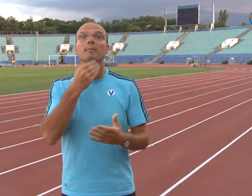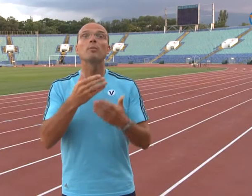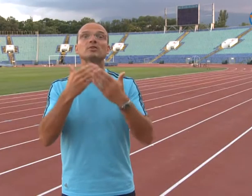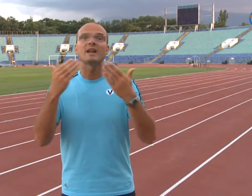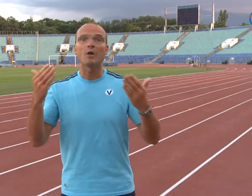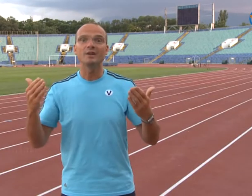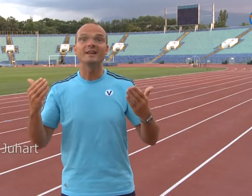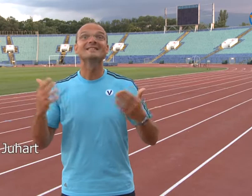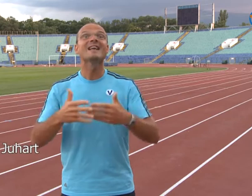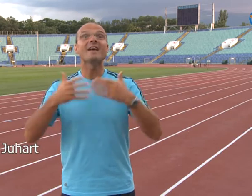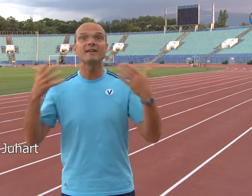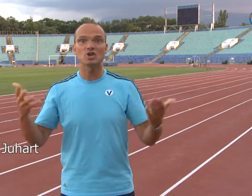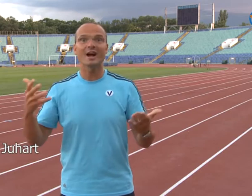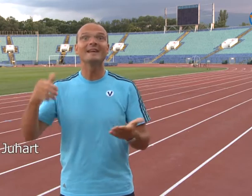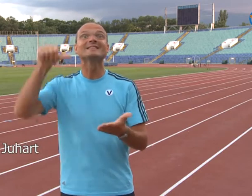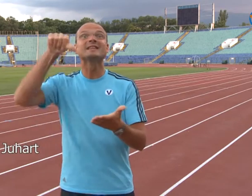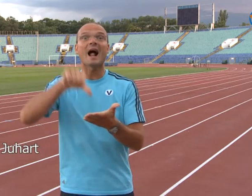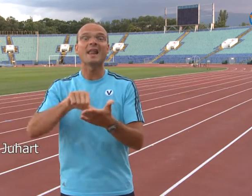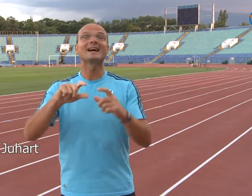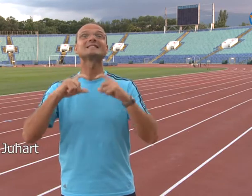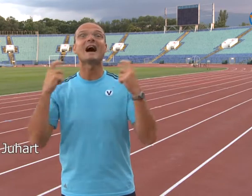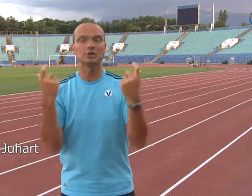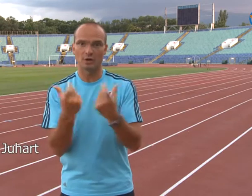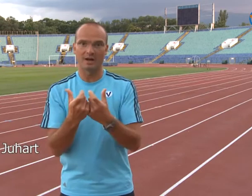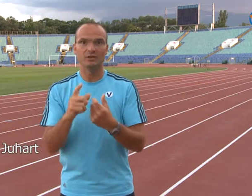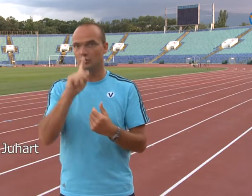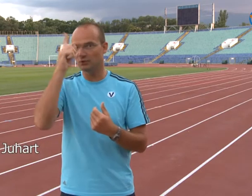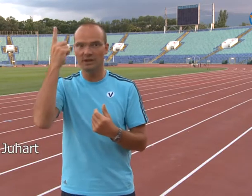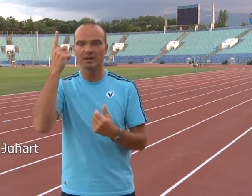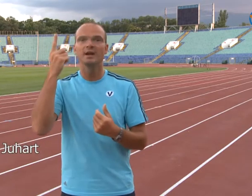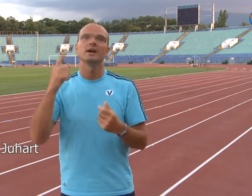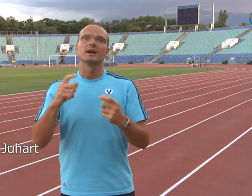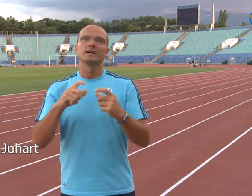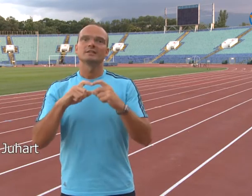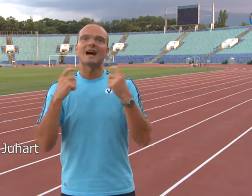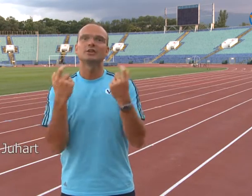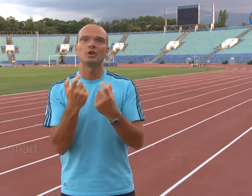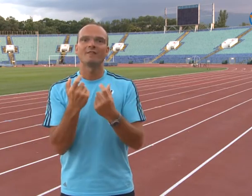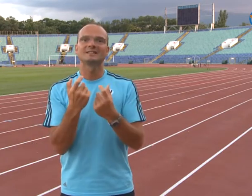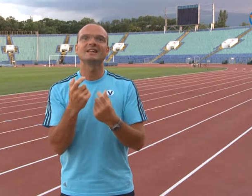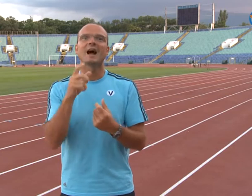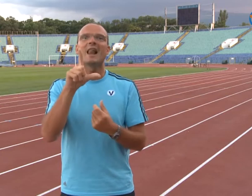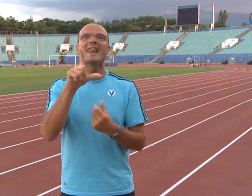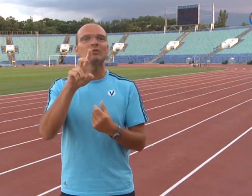Lepo pozdravljeni iz največjega in centralnega stadiona v Sofiji, stadiona Vasilija